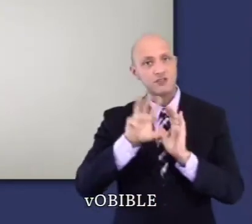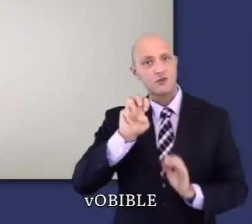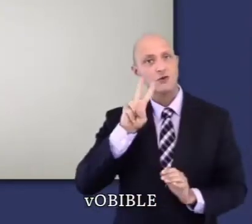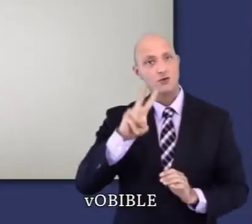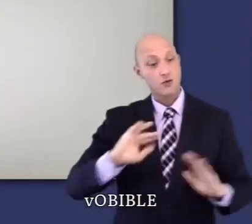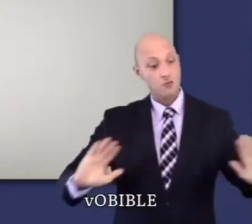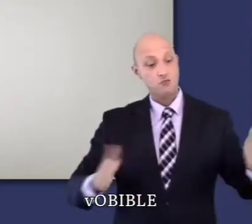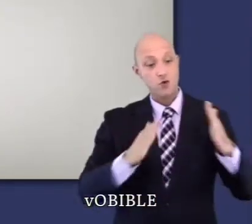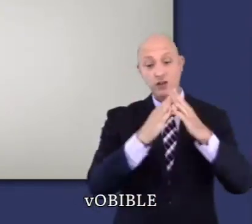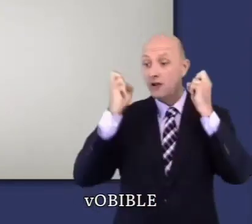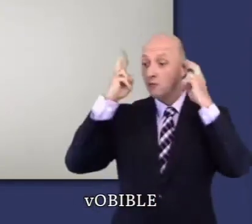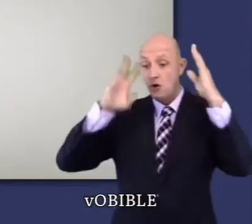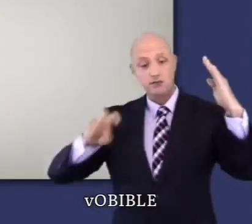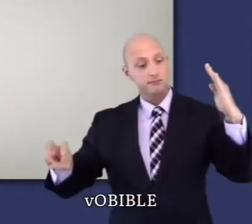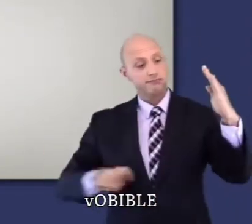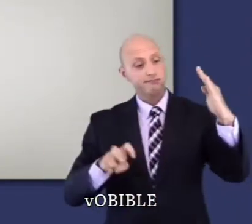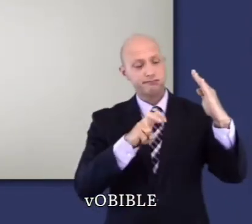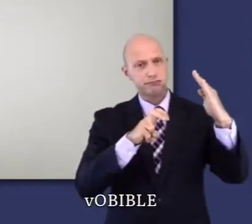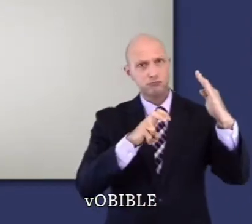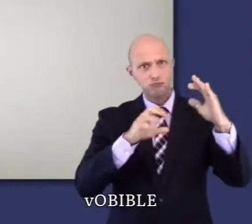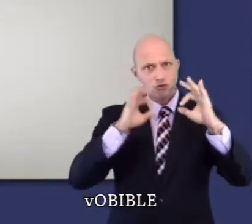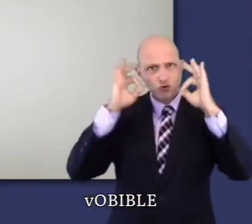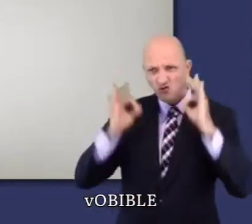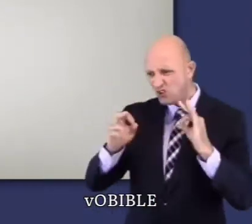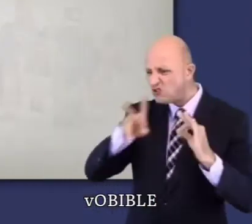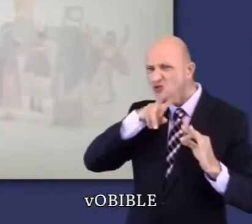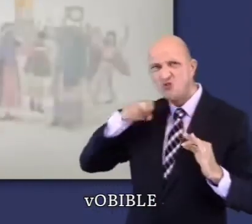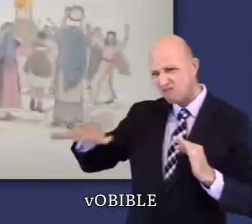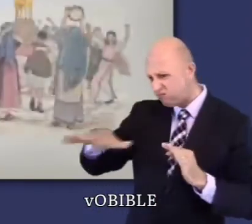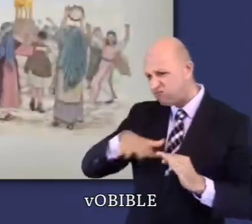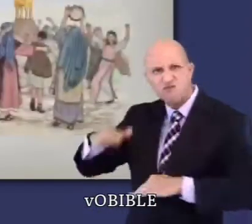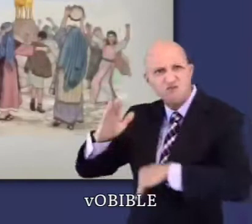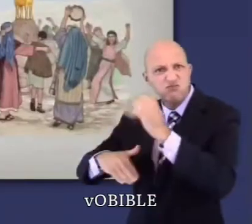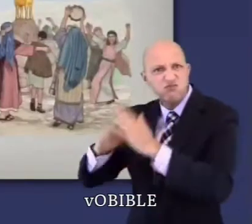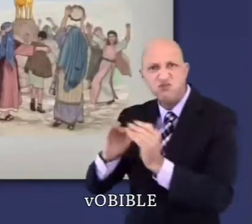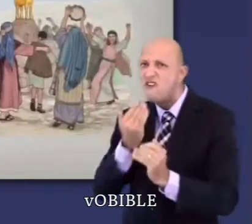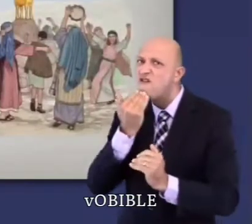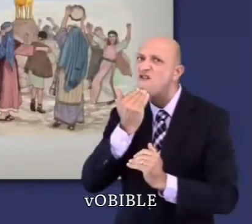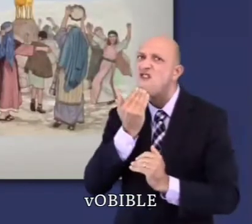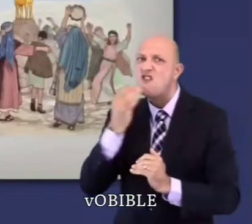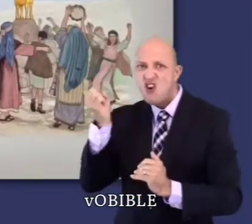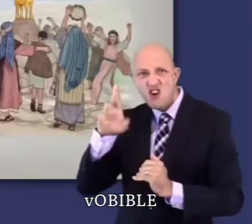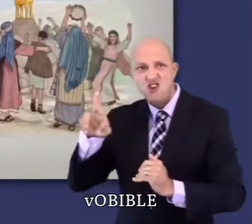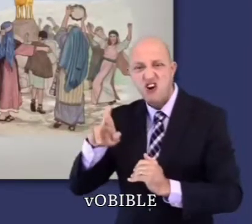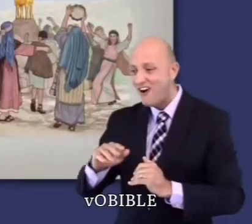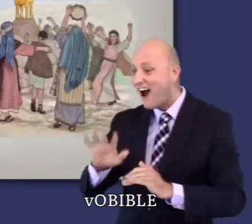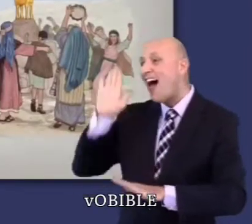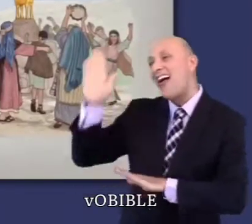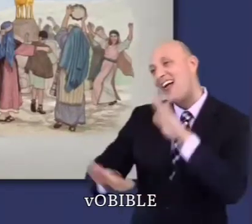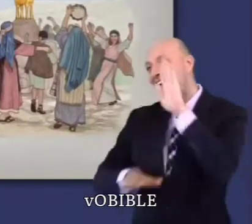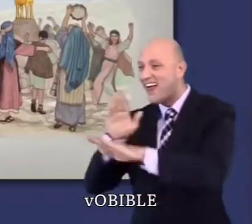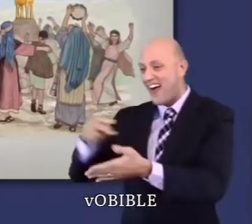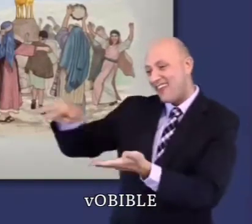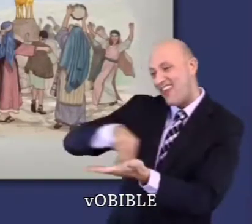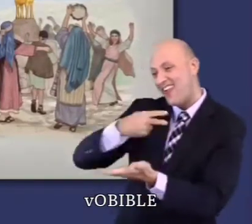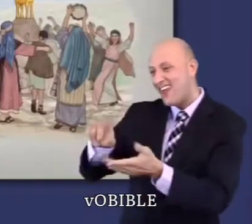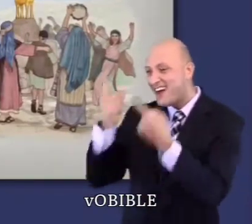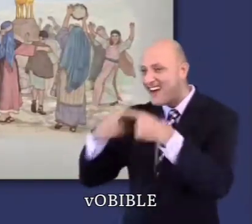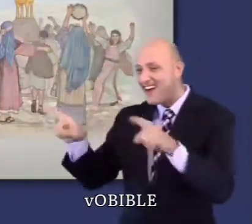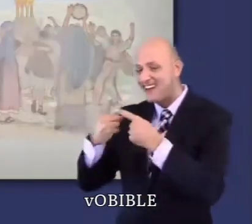Dans le chapitre 32, alors que Moïse se trouve sur le mont Sinaï, le peuple fabrique un veau en or et lui rend un culte